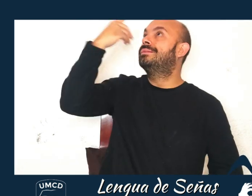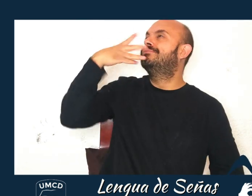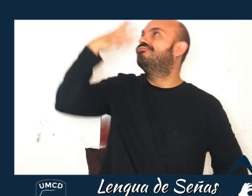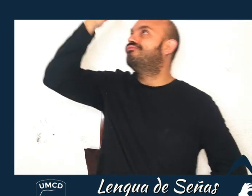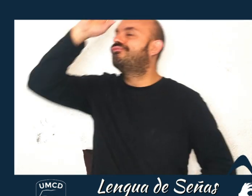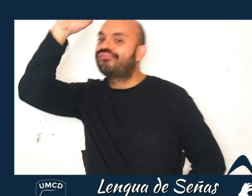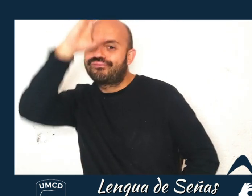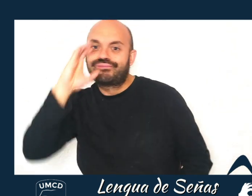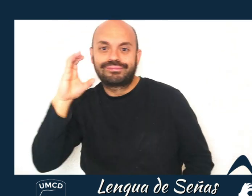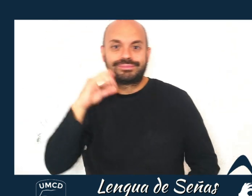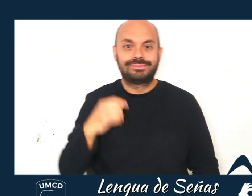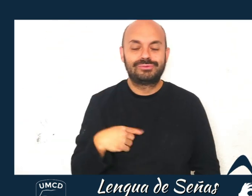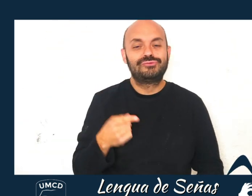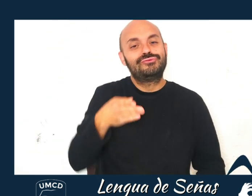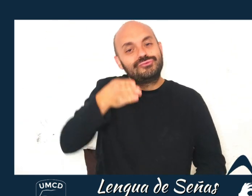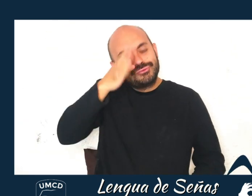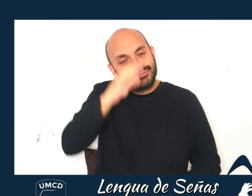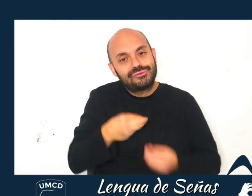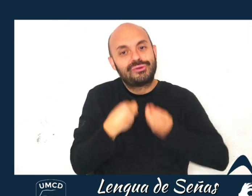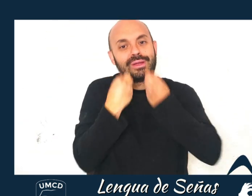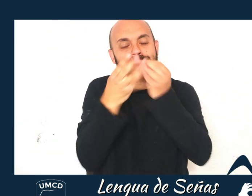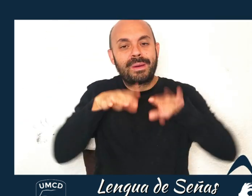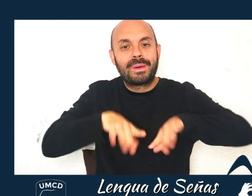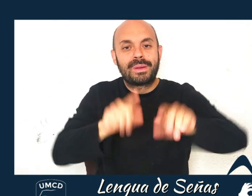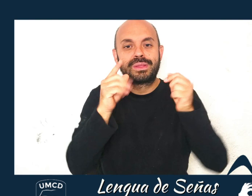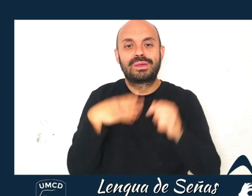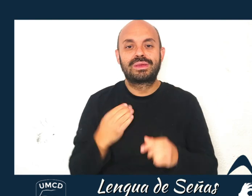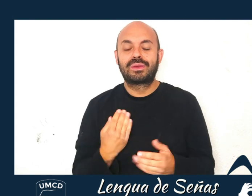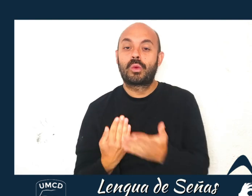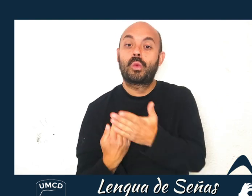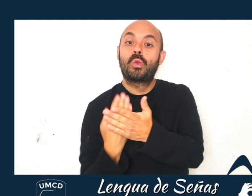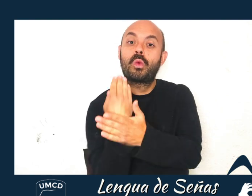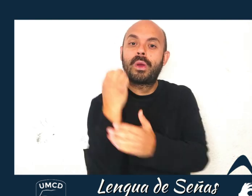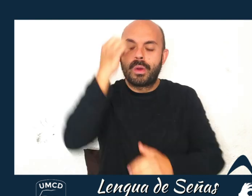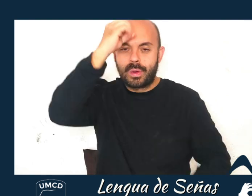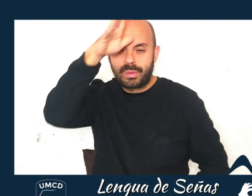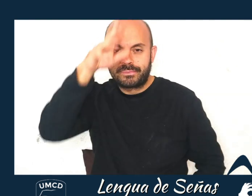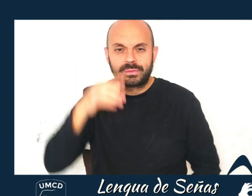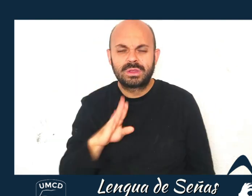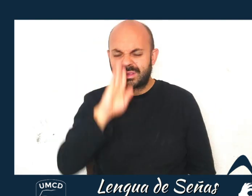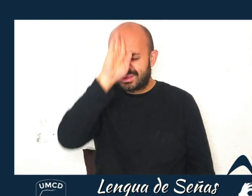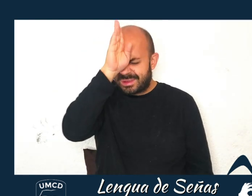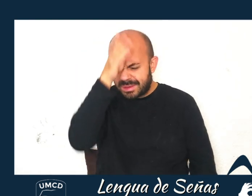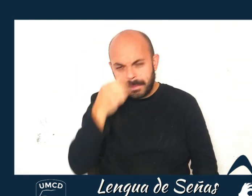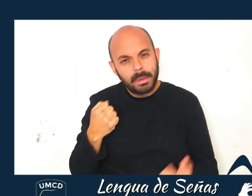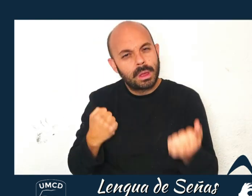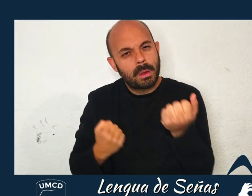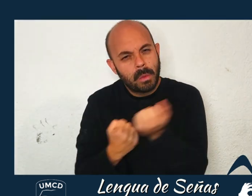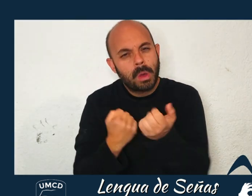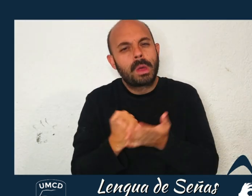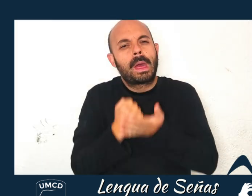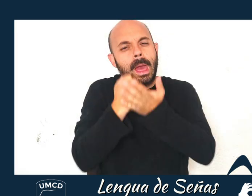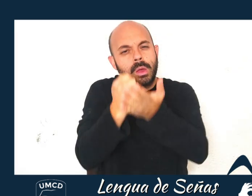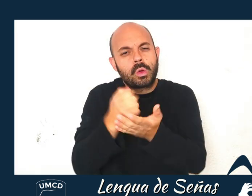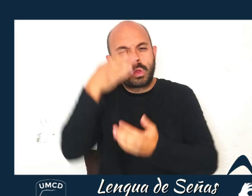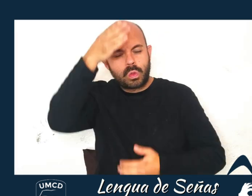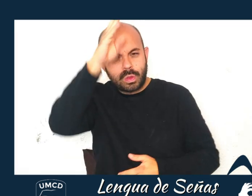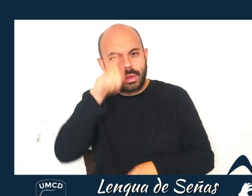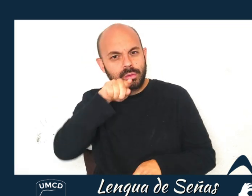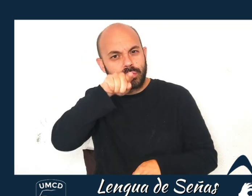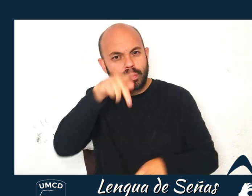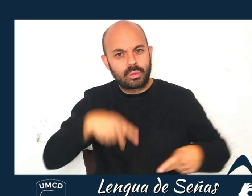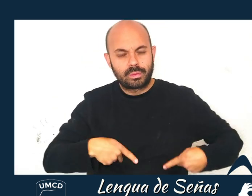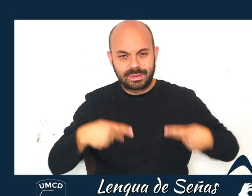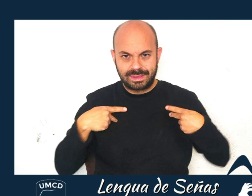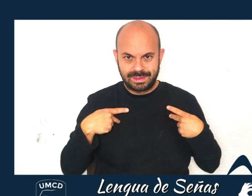tanta falta hace a nuestras vidas. Que Dios nos ayude en esta maravillosa búsqueda del conocimiento